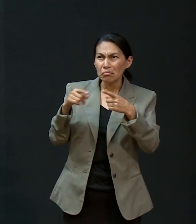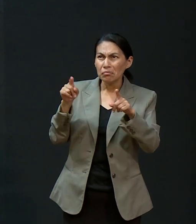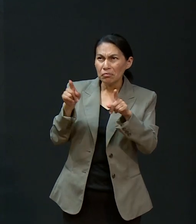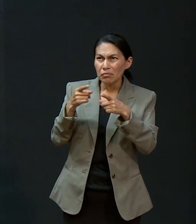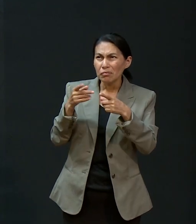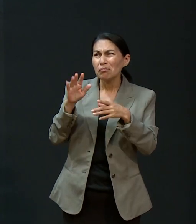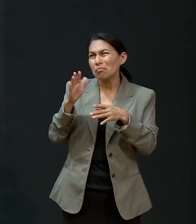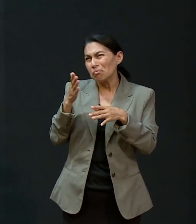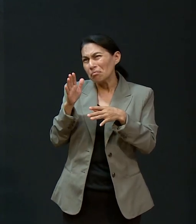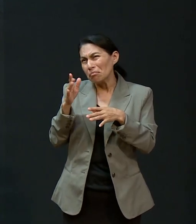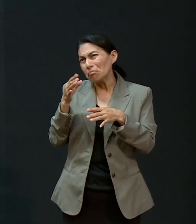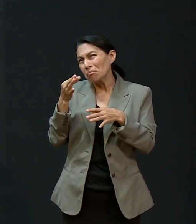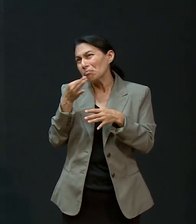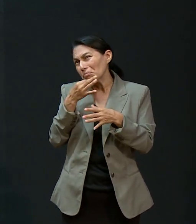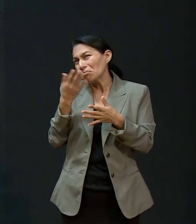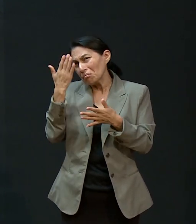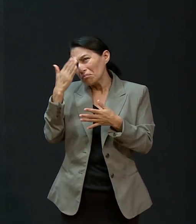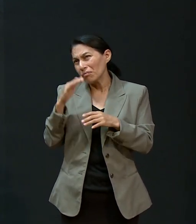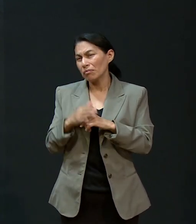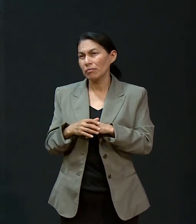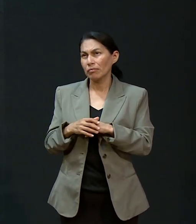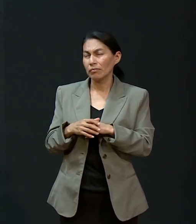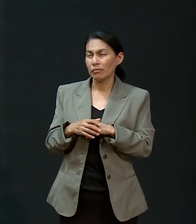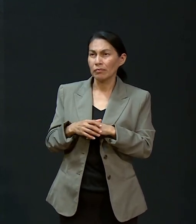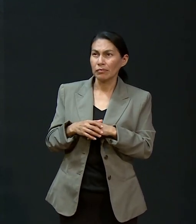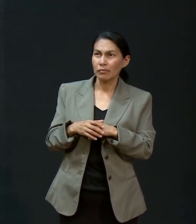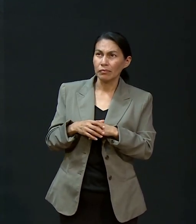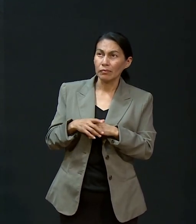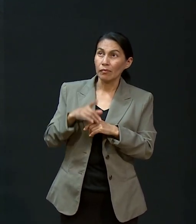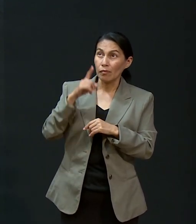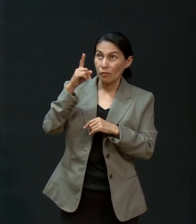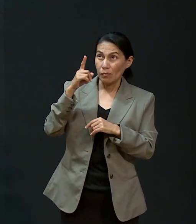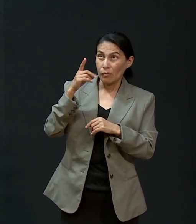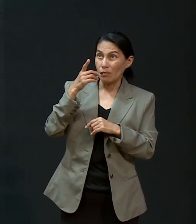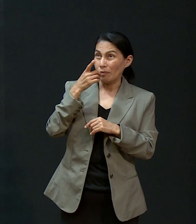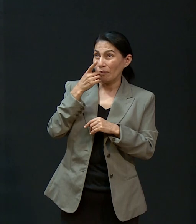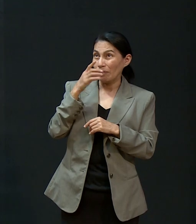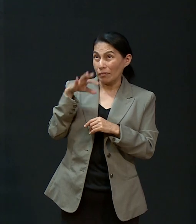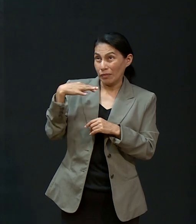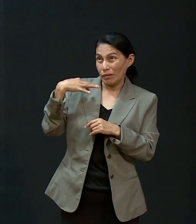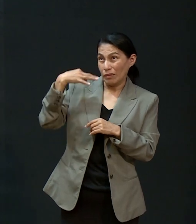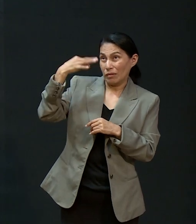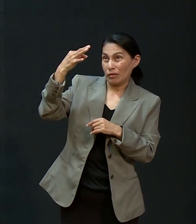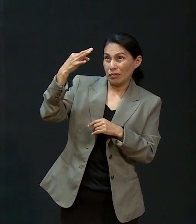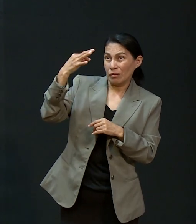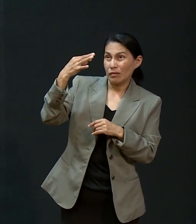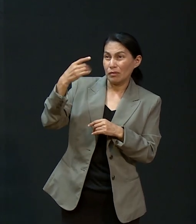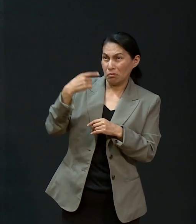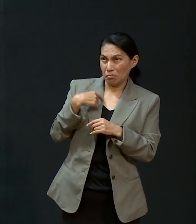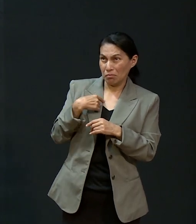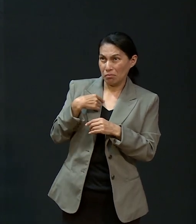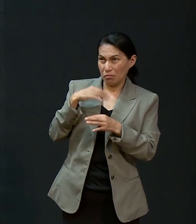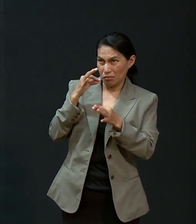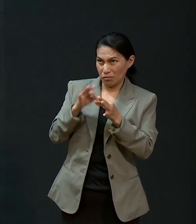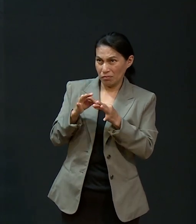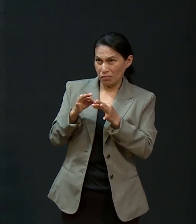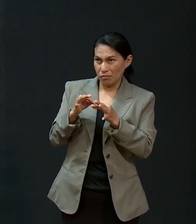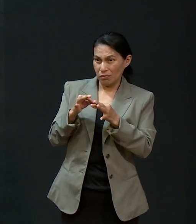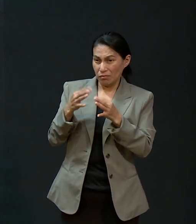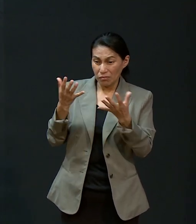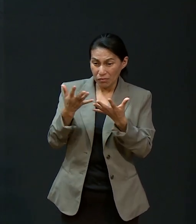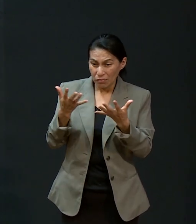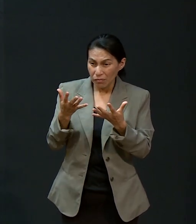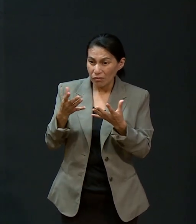en la música, entonces no estoy en ceros. Entonces si tú me estás diciendo que es momento de que yo haga